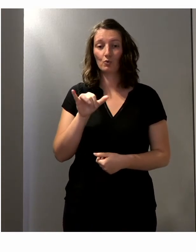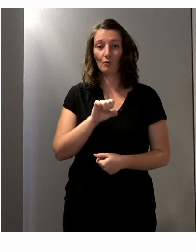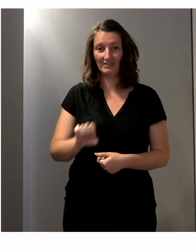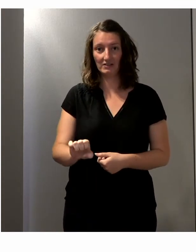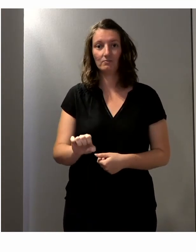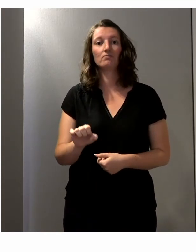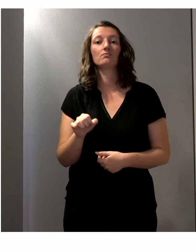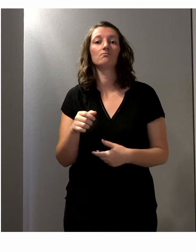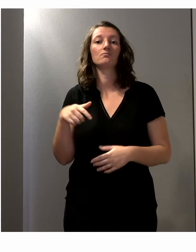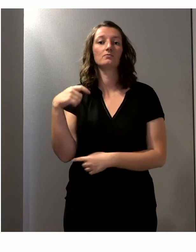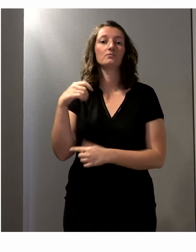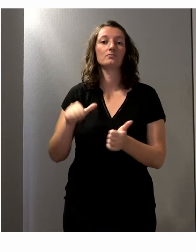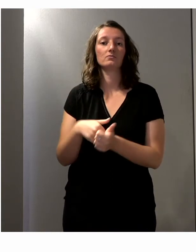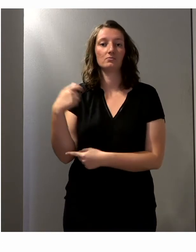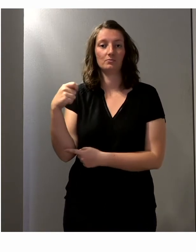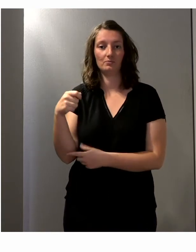Alerte.